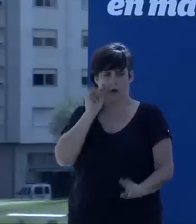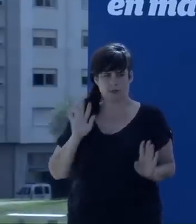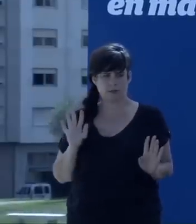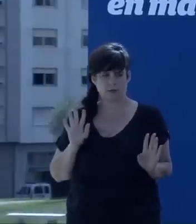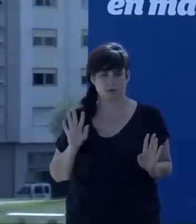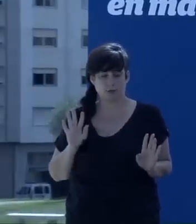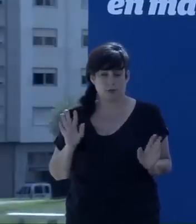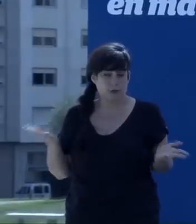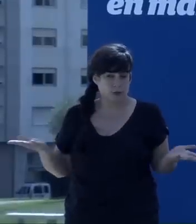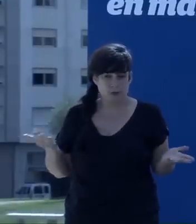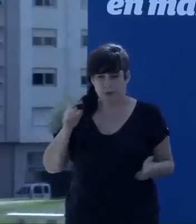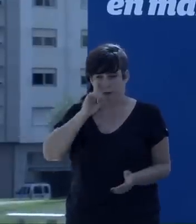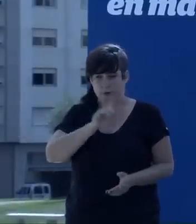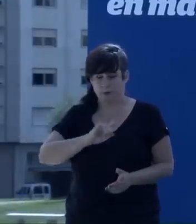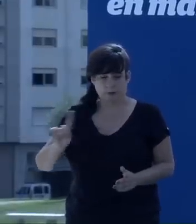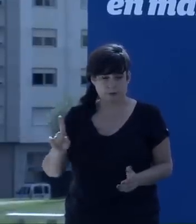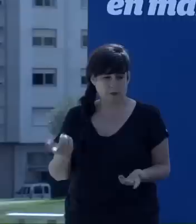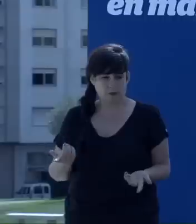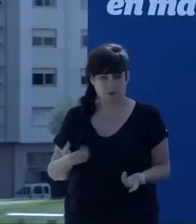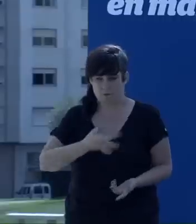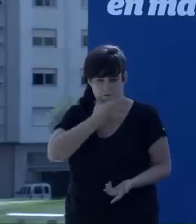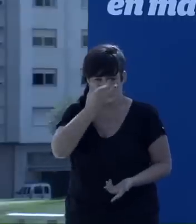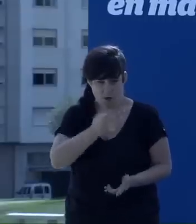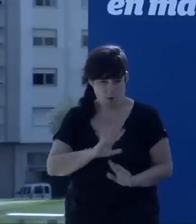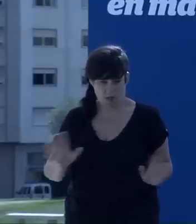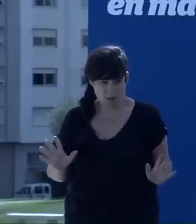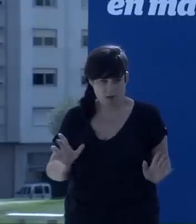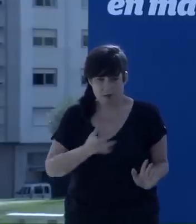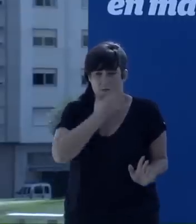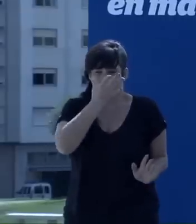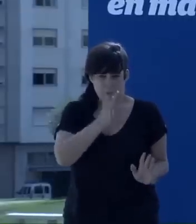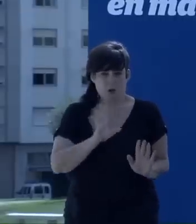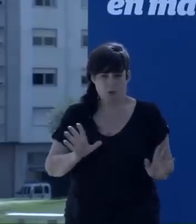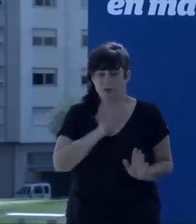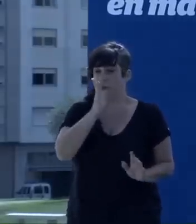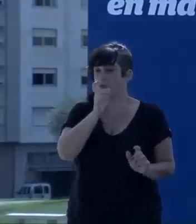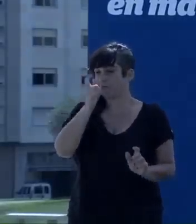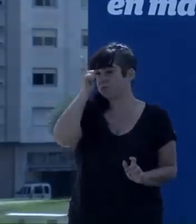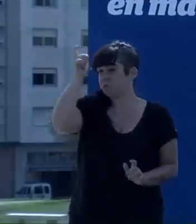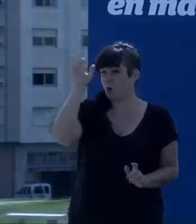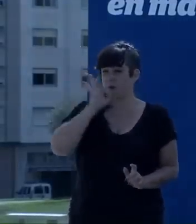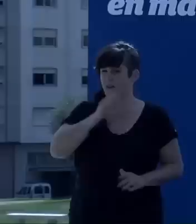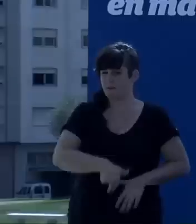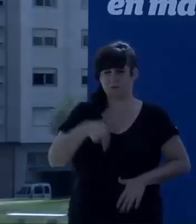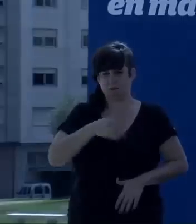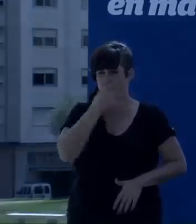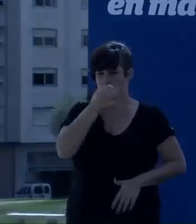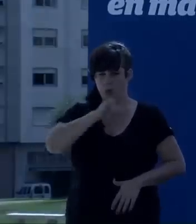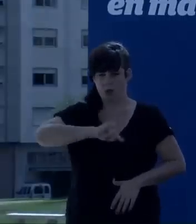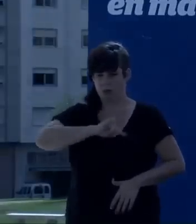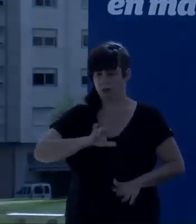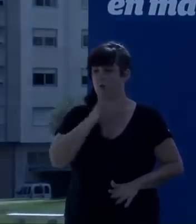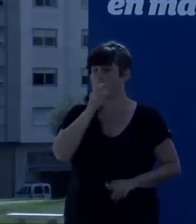É unha infamia. É unha vergoña nacional, é unha vergoña para todo o pobo galego. Que